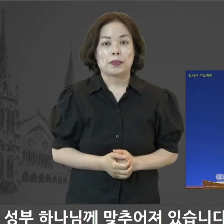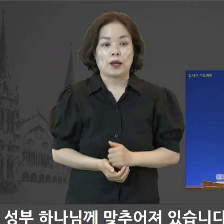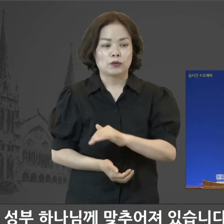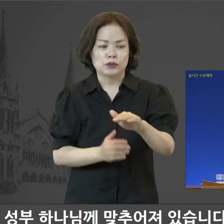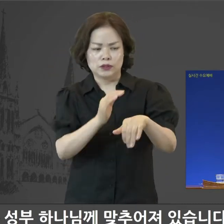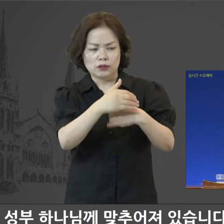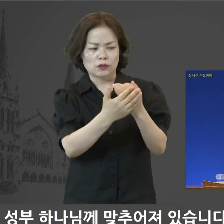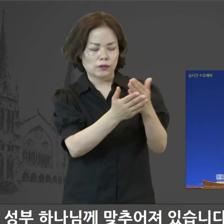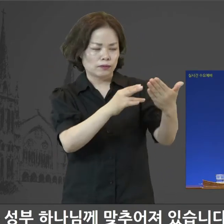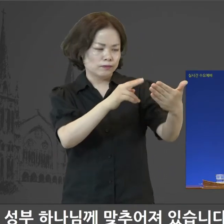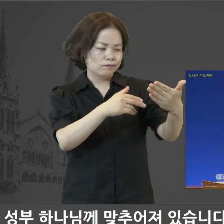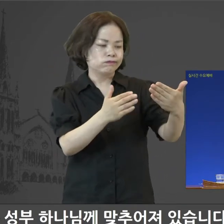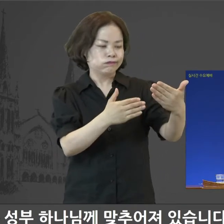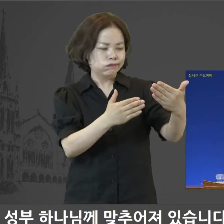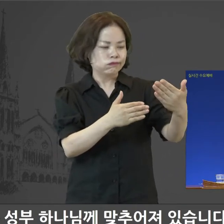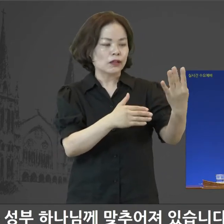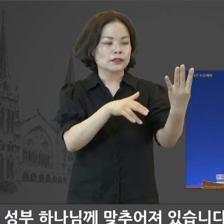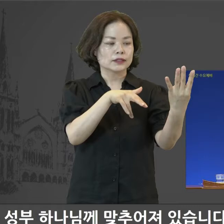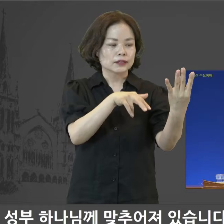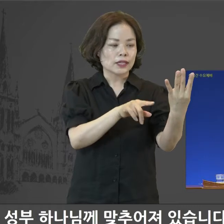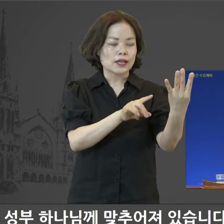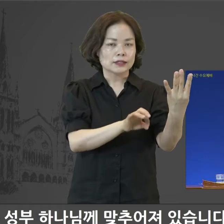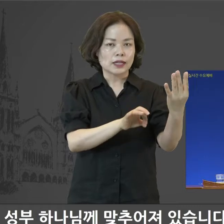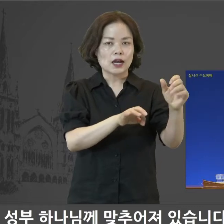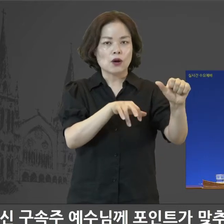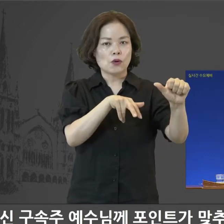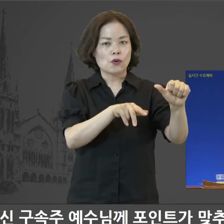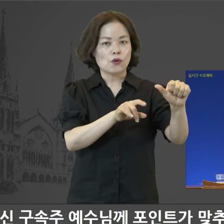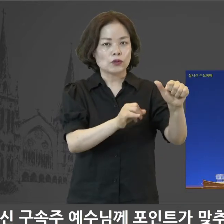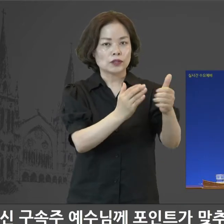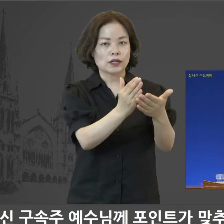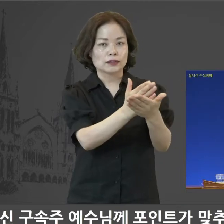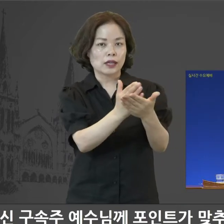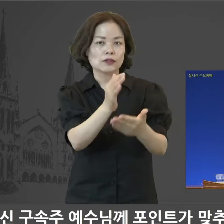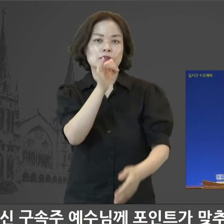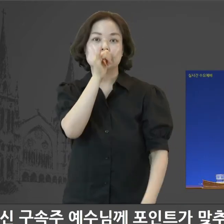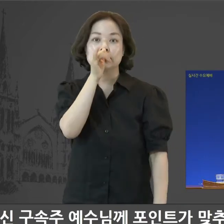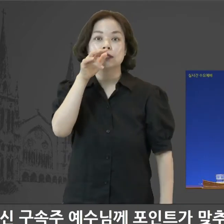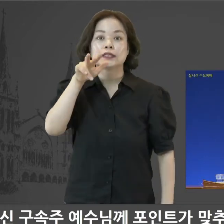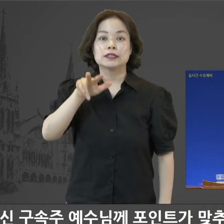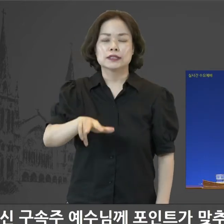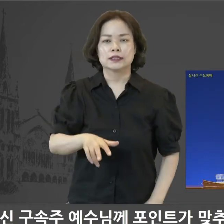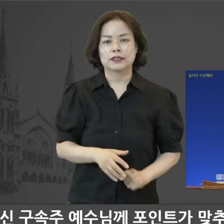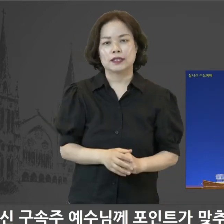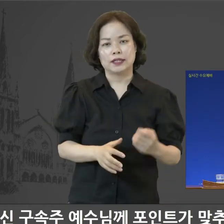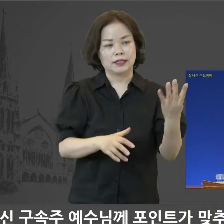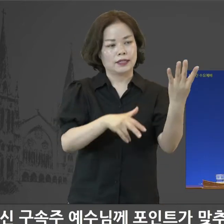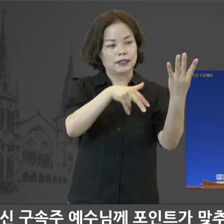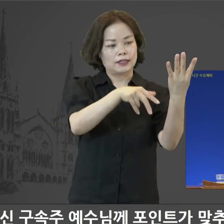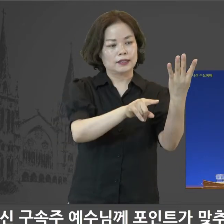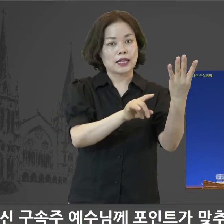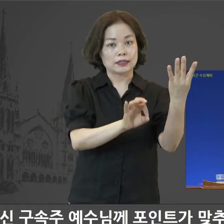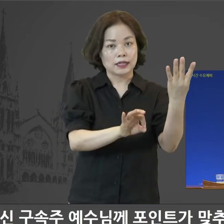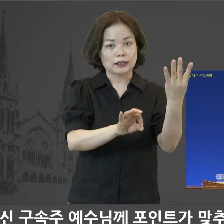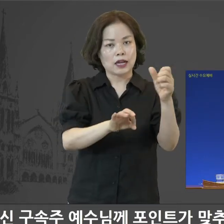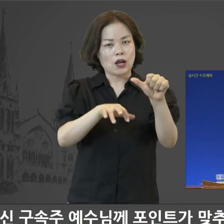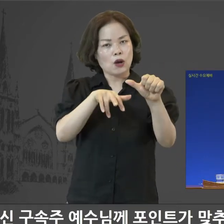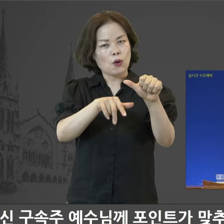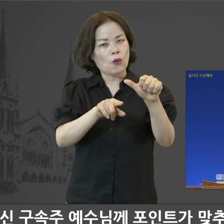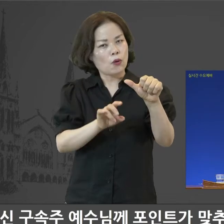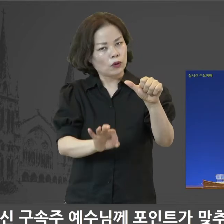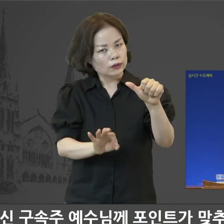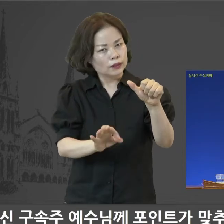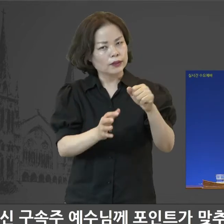우리가 성경을 읽으면 4장, 5장, 6장 이렇게 다 구분이 되어 있지만은 사실 4장과 5장은